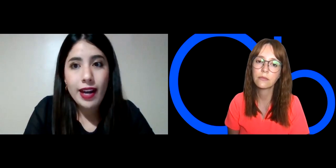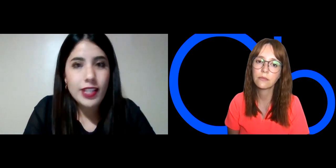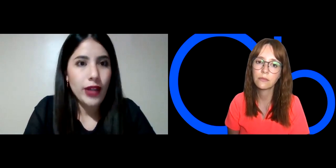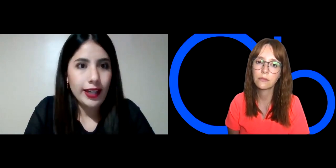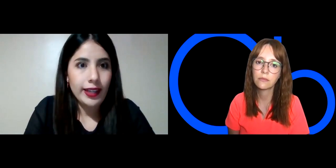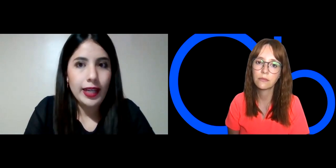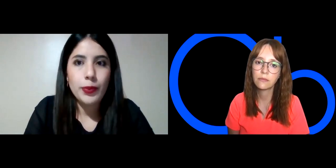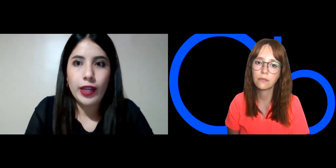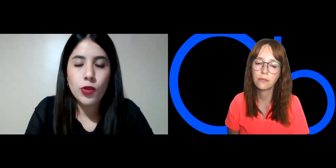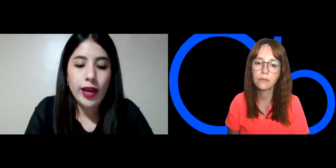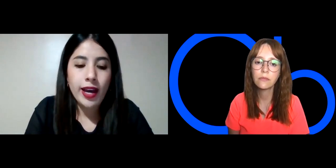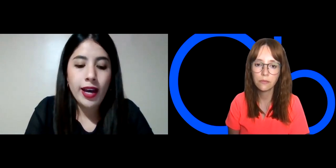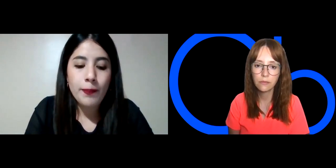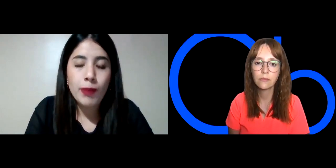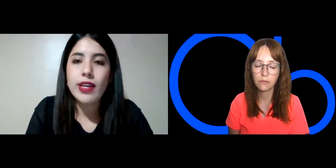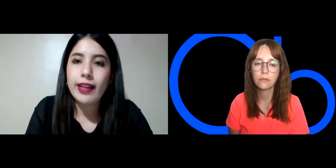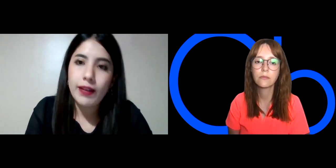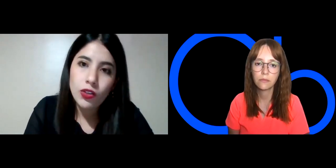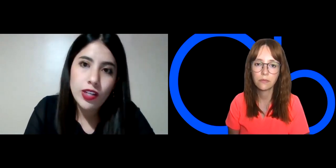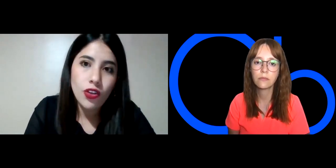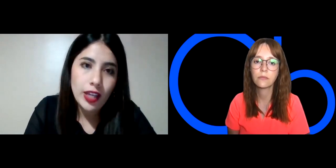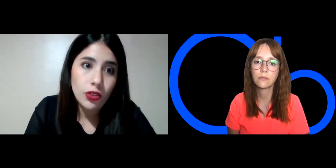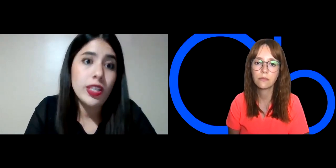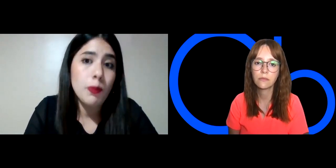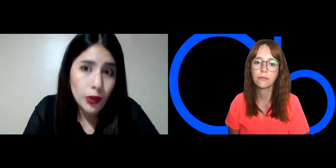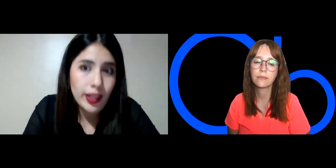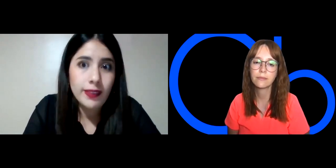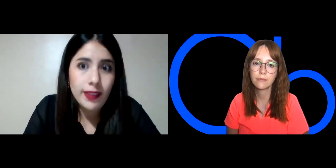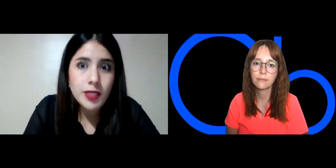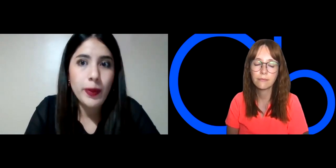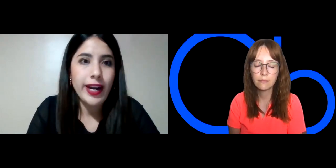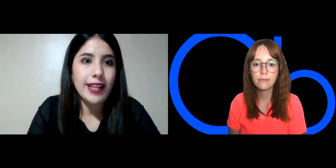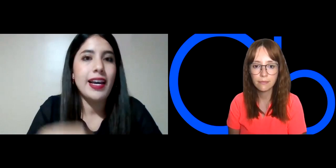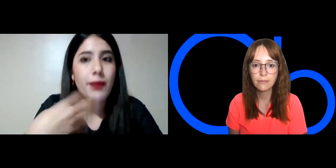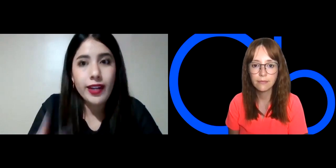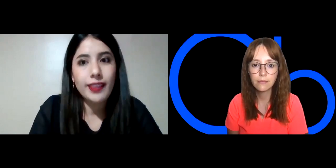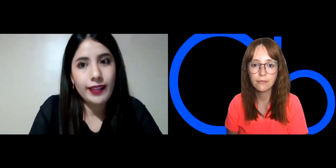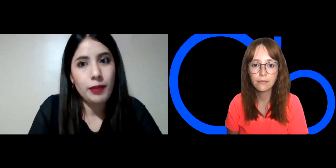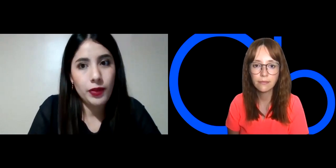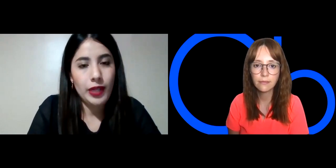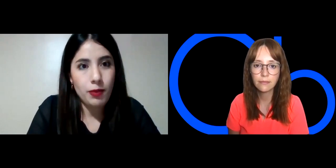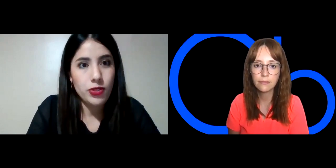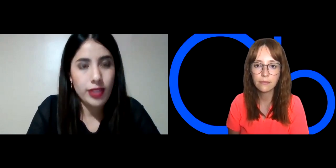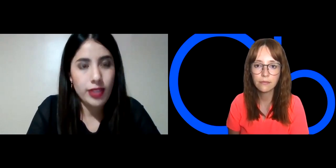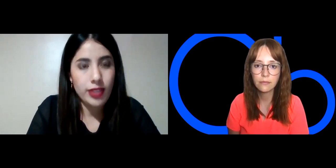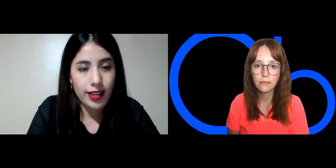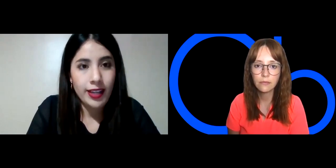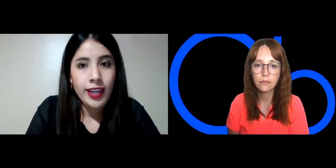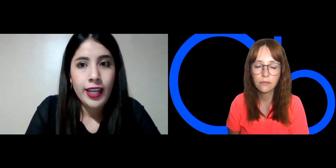entender para la historia clínica, porque vamos a recabar con esos datos importantes para saber qué tratamiento le vamos a